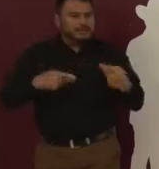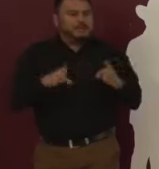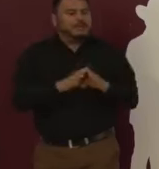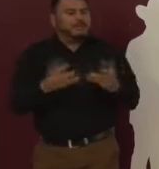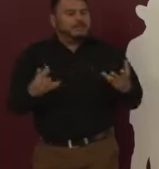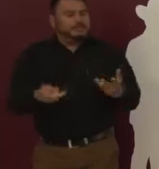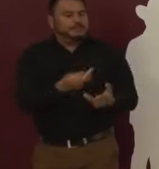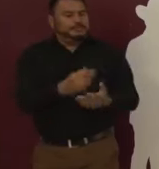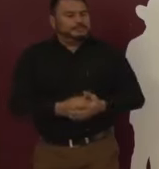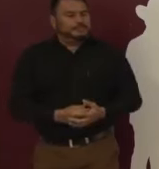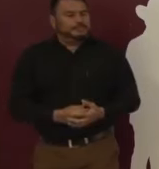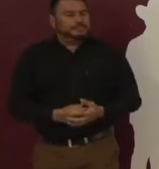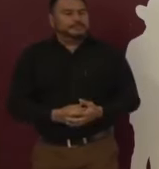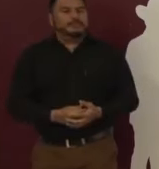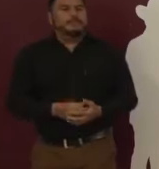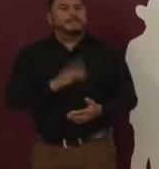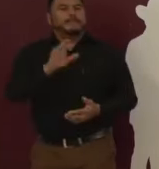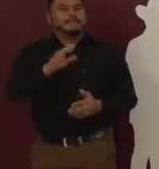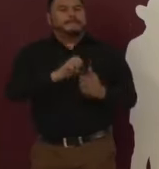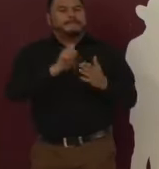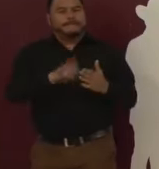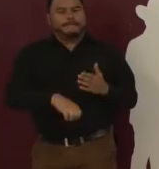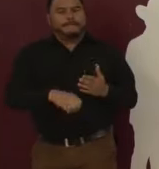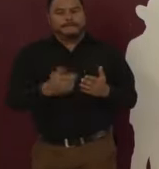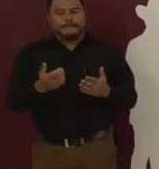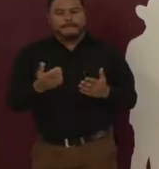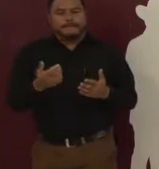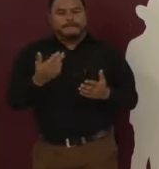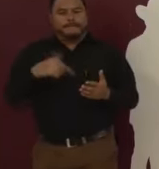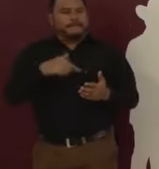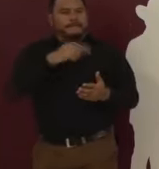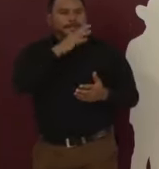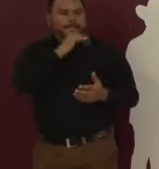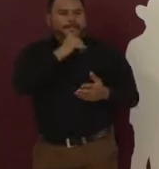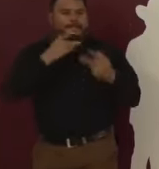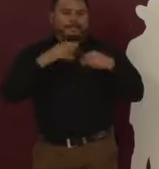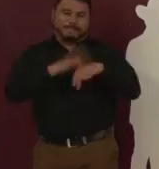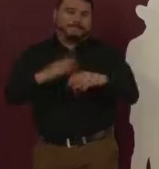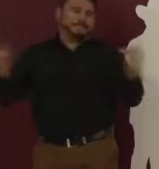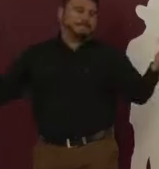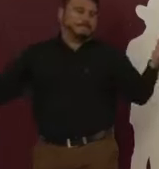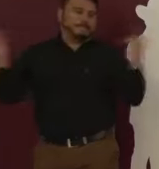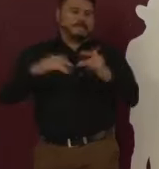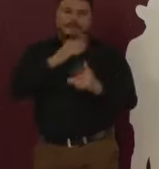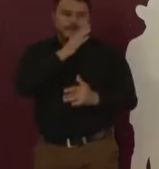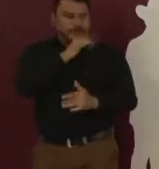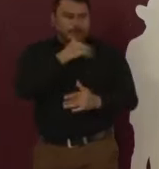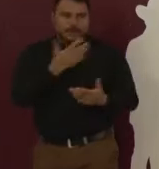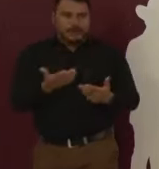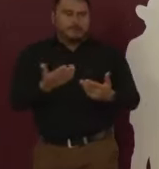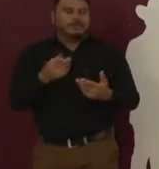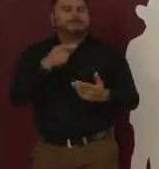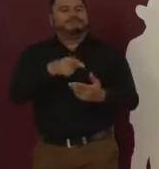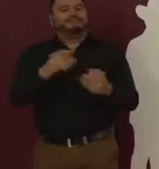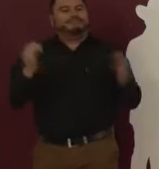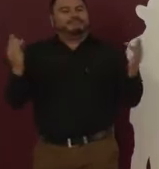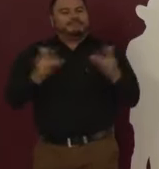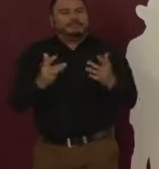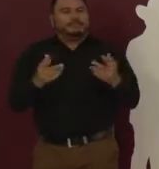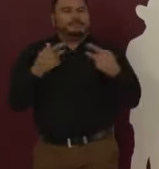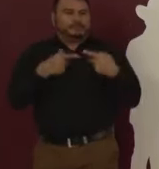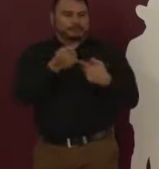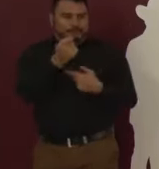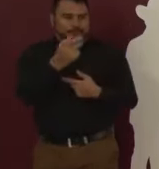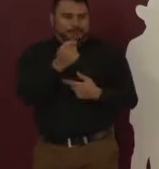No podemos hacer un evento masivo. Vamos a hacer un evento muy